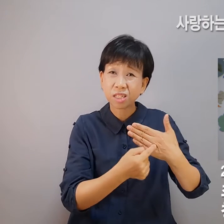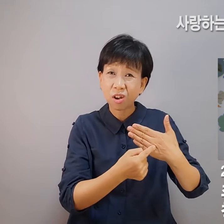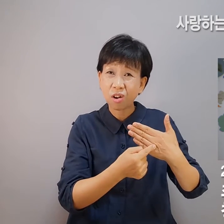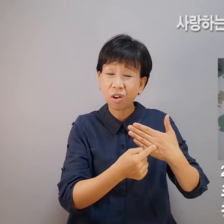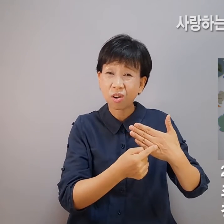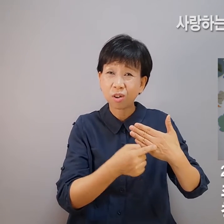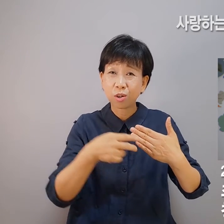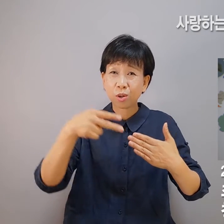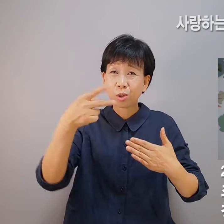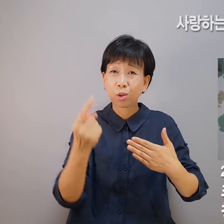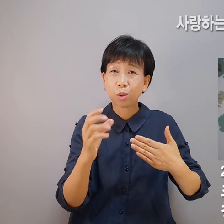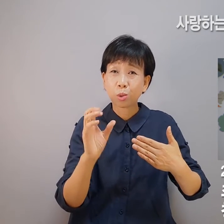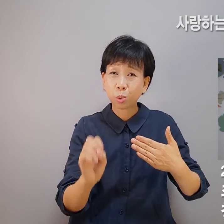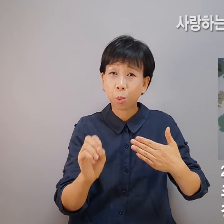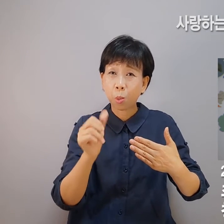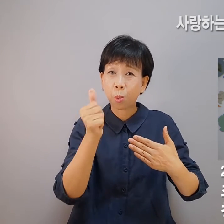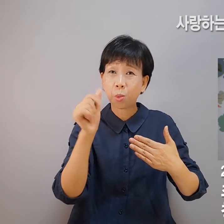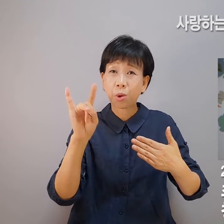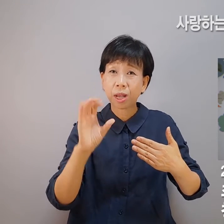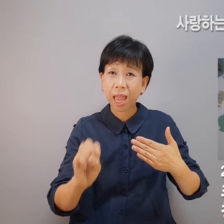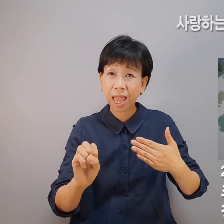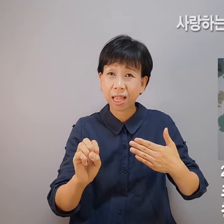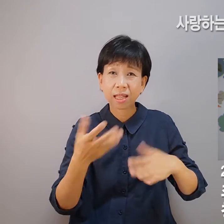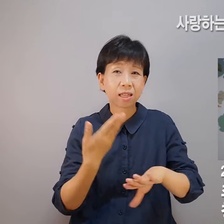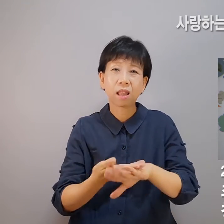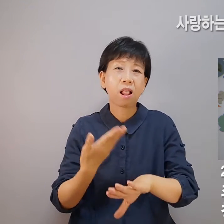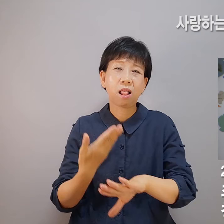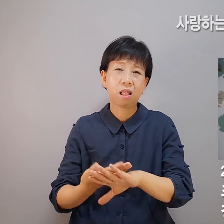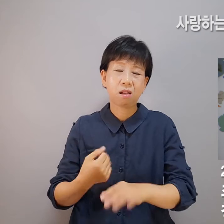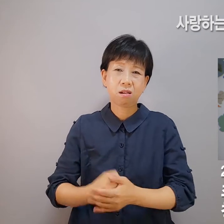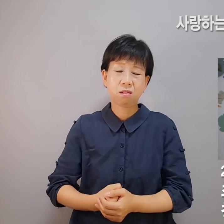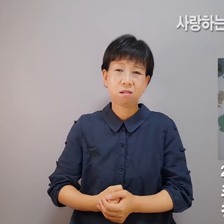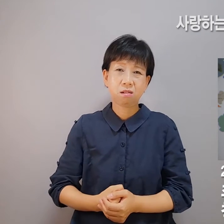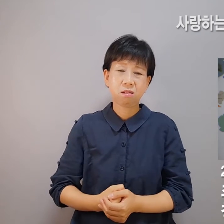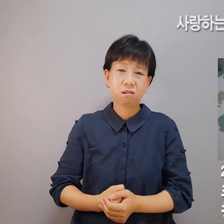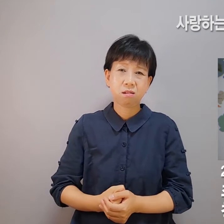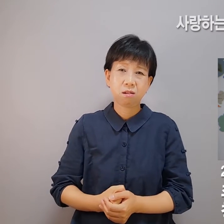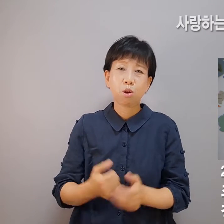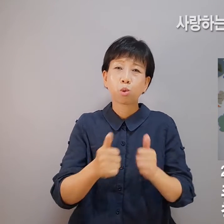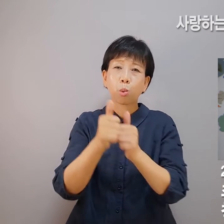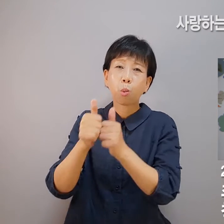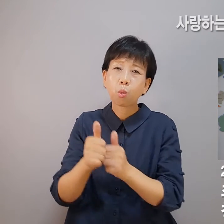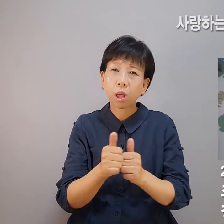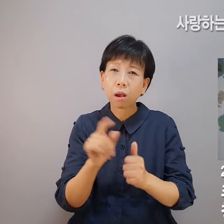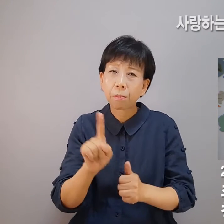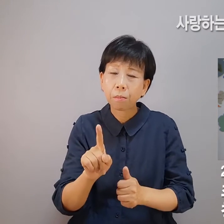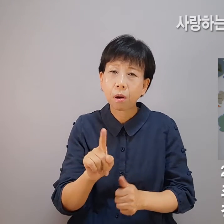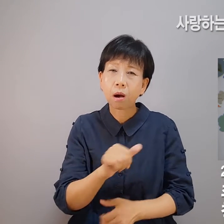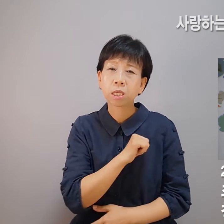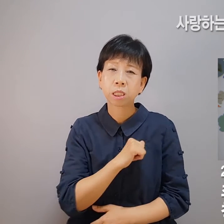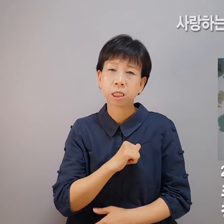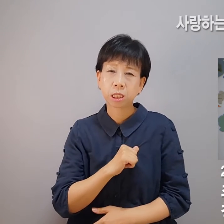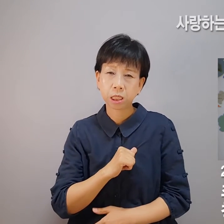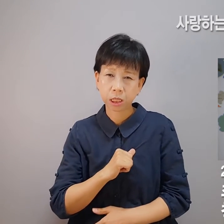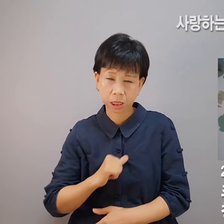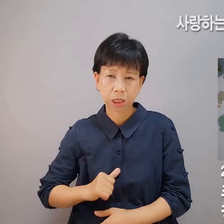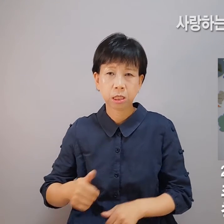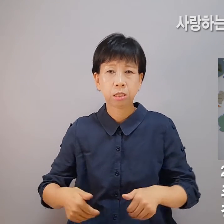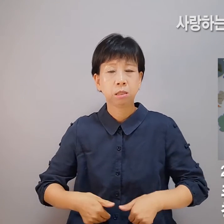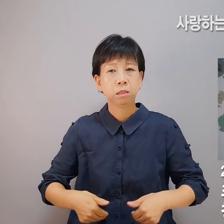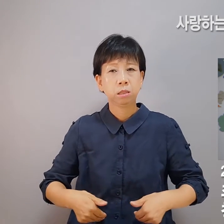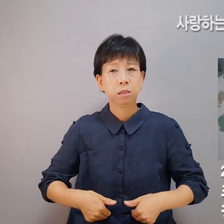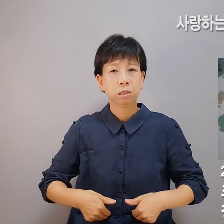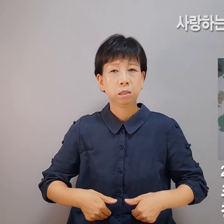동행은요, 시간이 좀 걸려요. 그리고 인내해야 돼요. 캄캄한 한밤중도 그